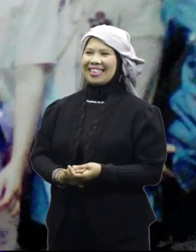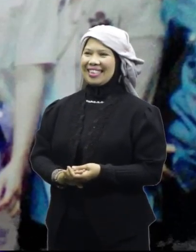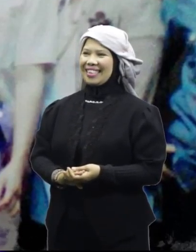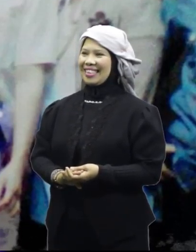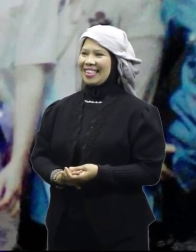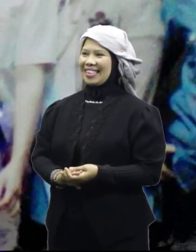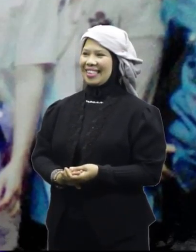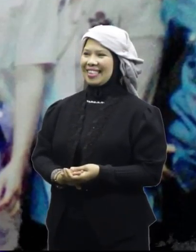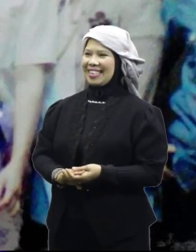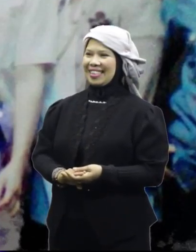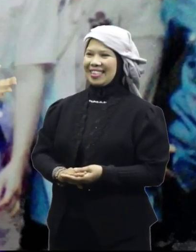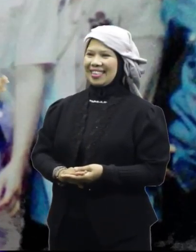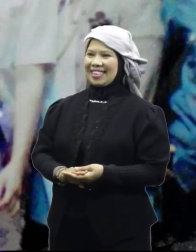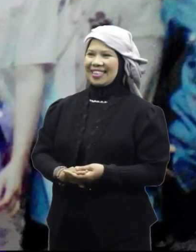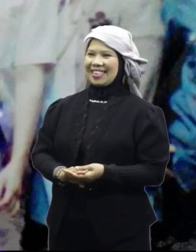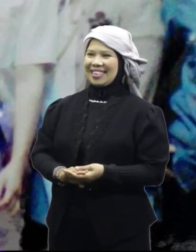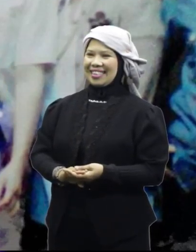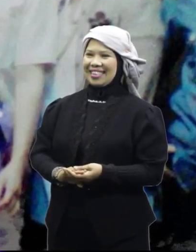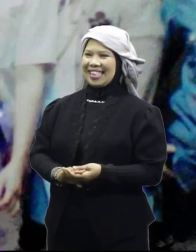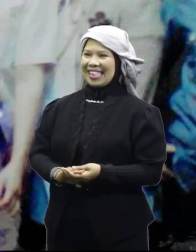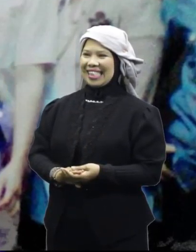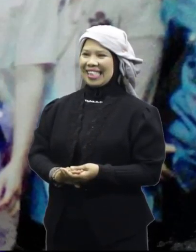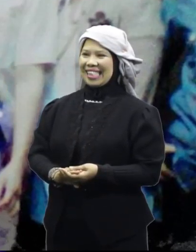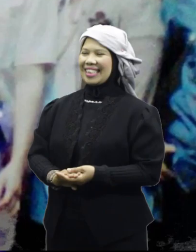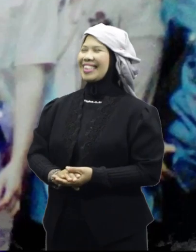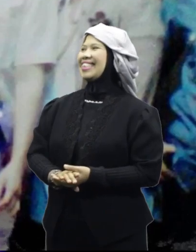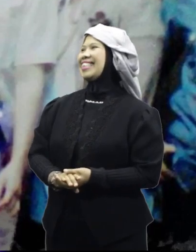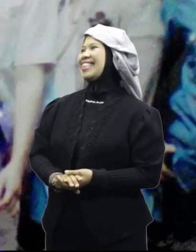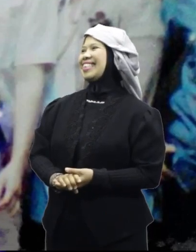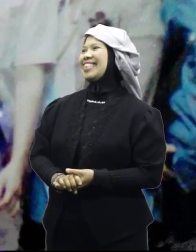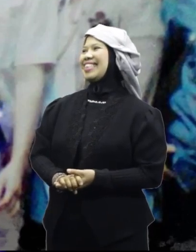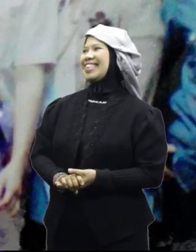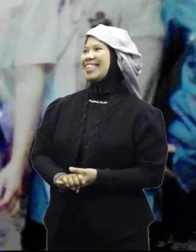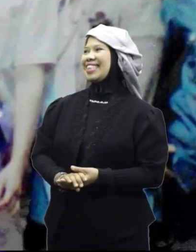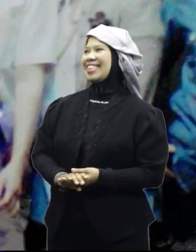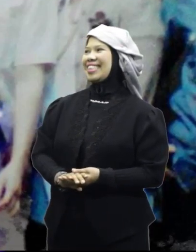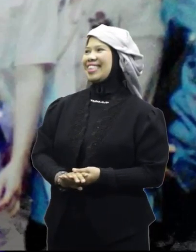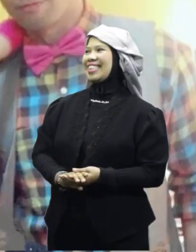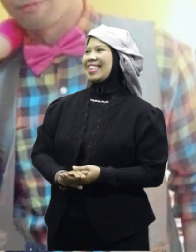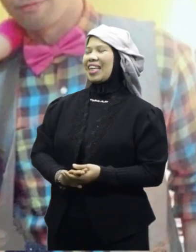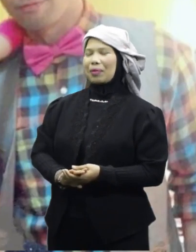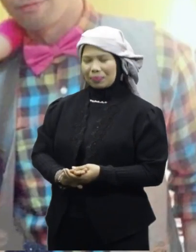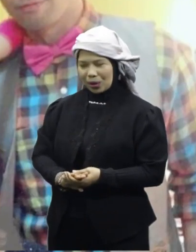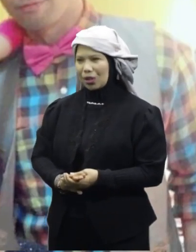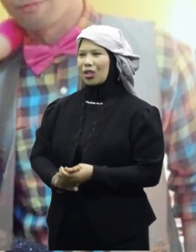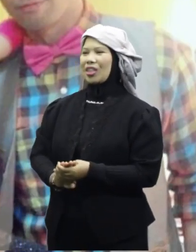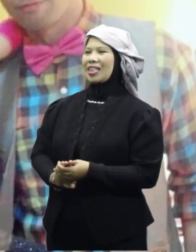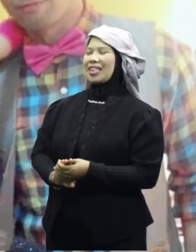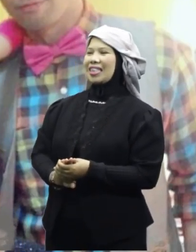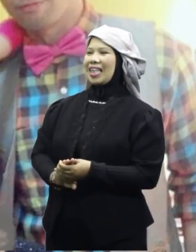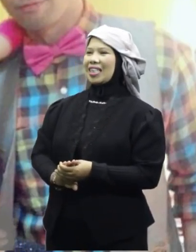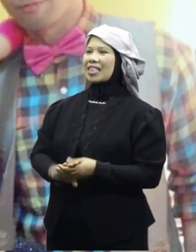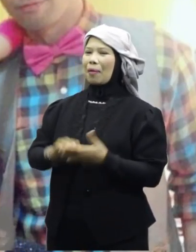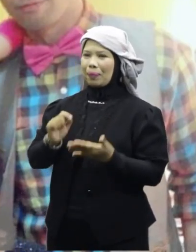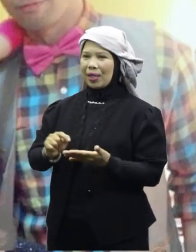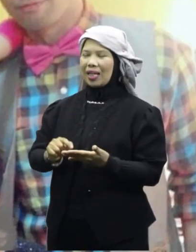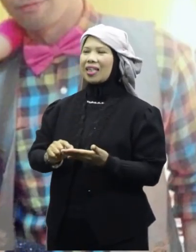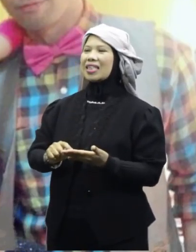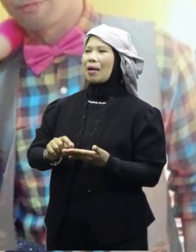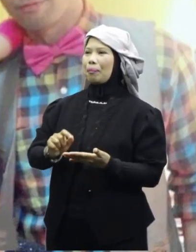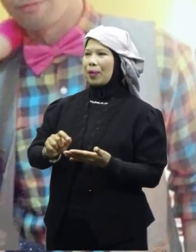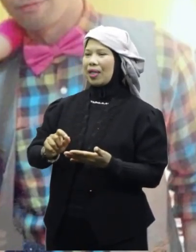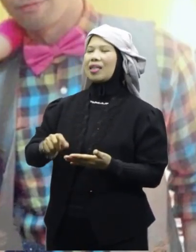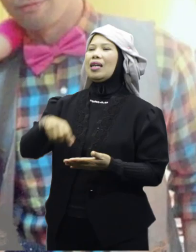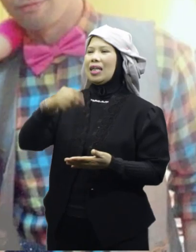gitu. Oh Pak Mer, ini kurang, nah gitu ya. Nah, jadi itu salah satu yang Tete tekankan ke mereka. Betul. Oh, di